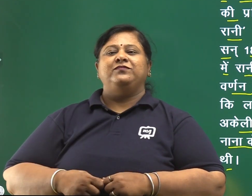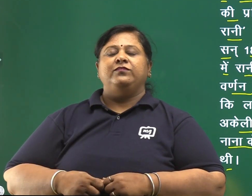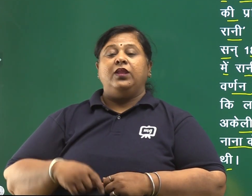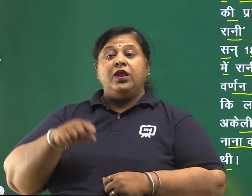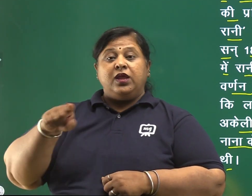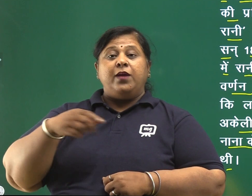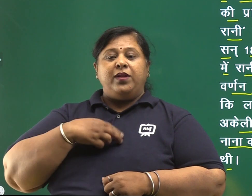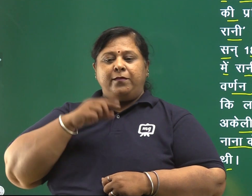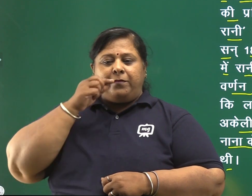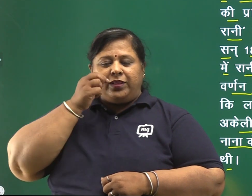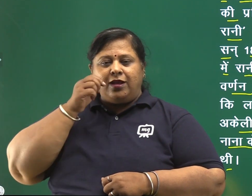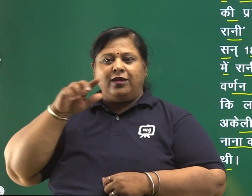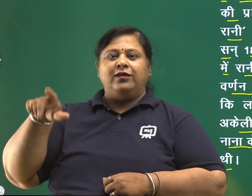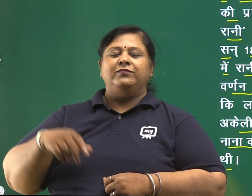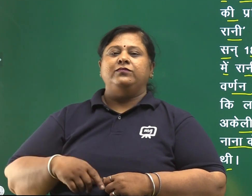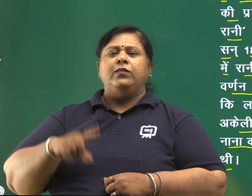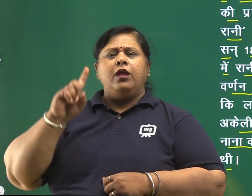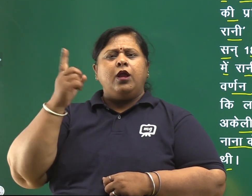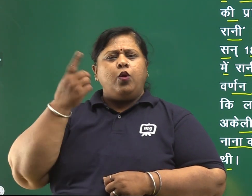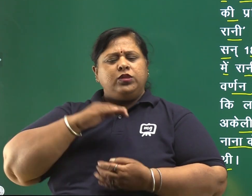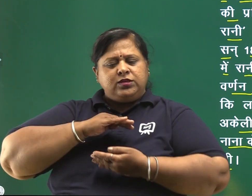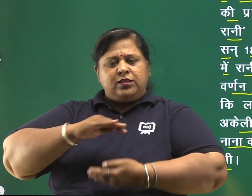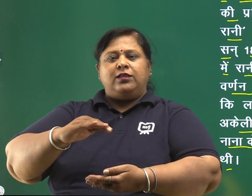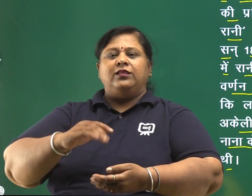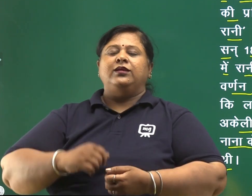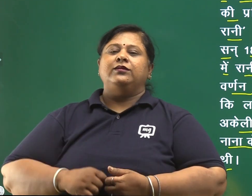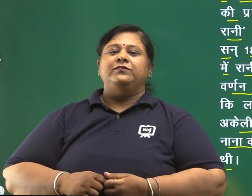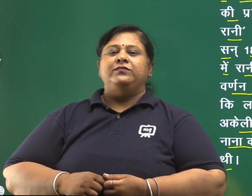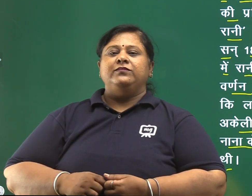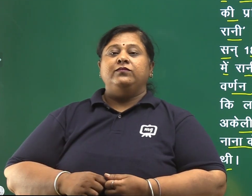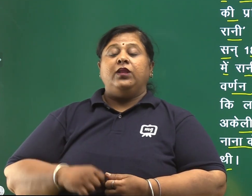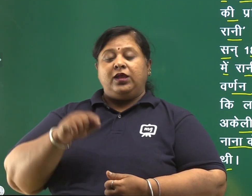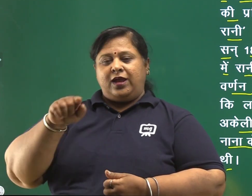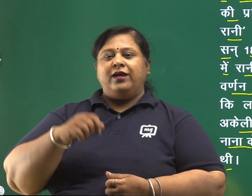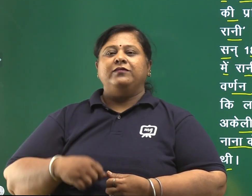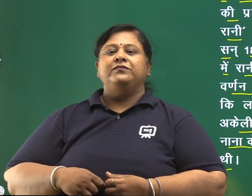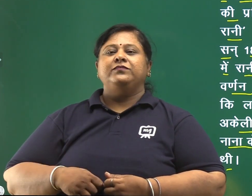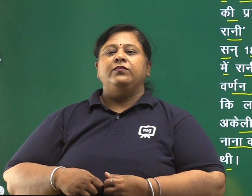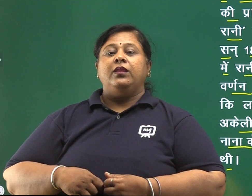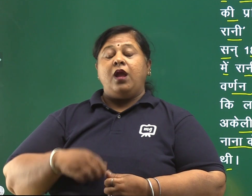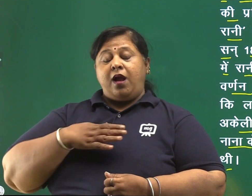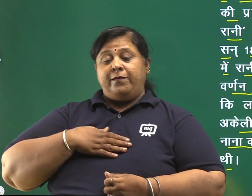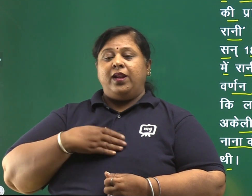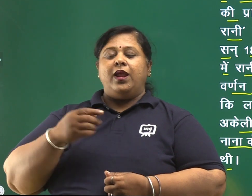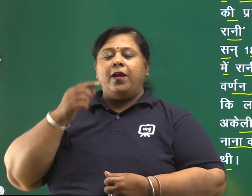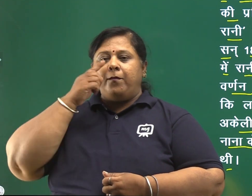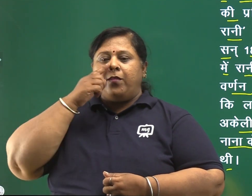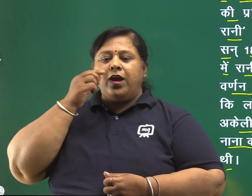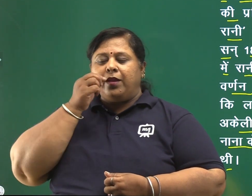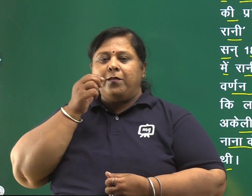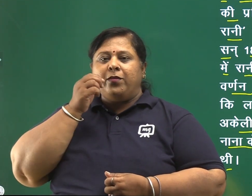ये अपने पिता की इकलौती संतान थी और यह अपने नाना जी के साथ